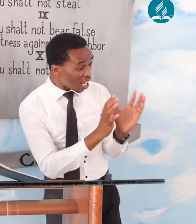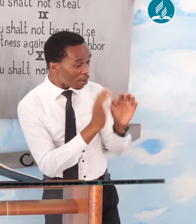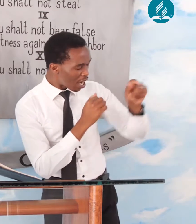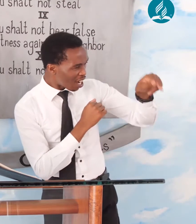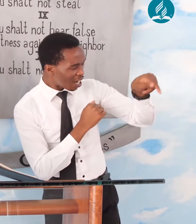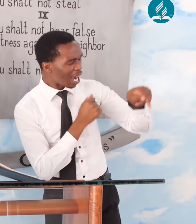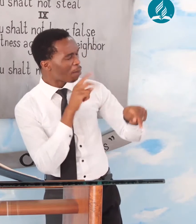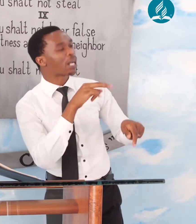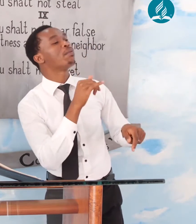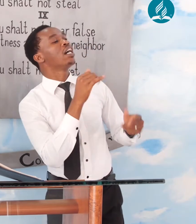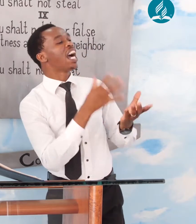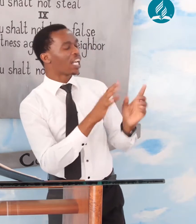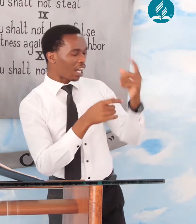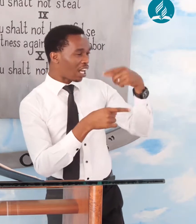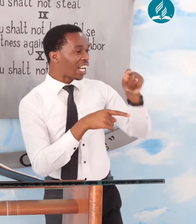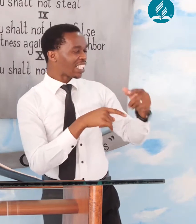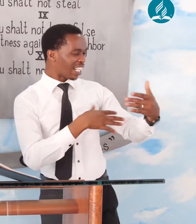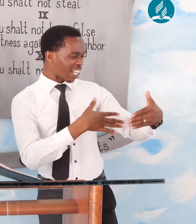arakegera ngo hanyuma